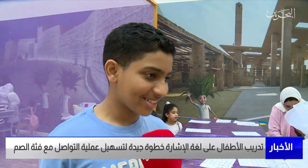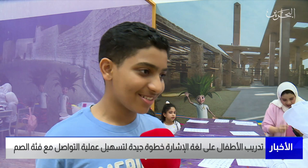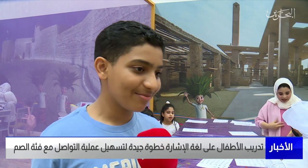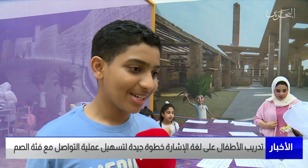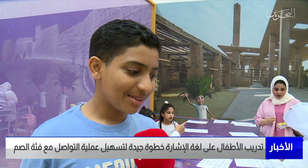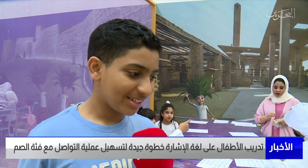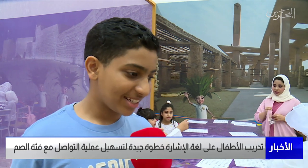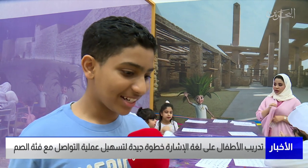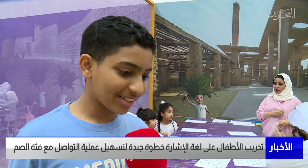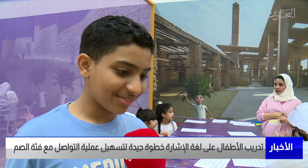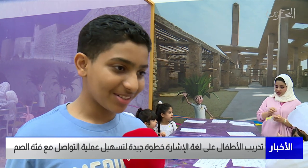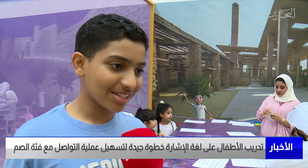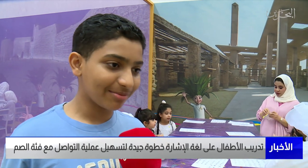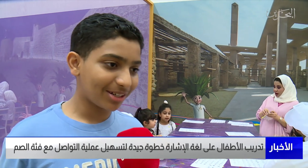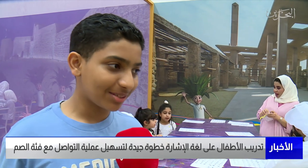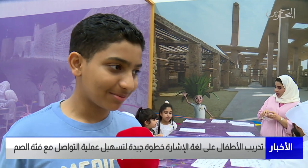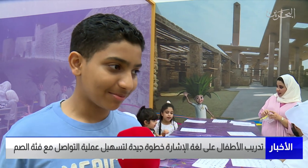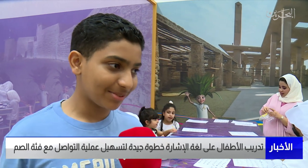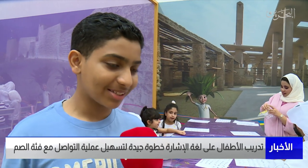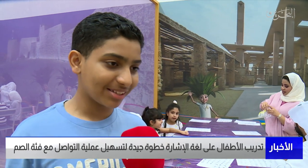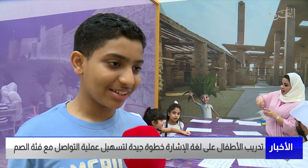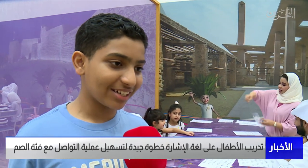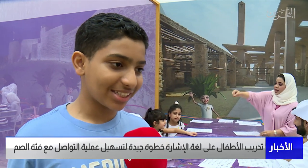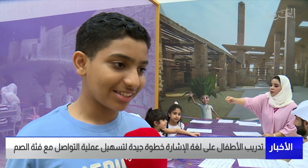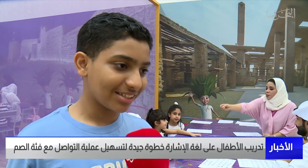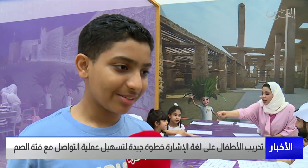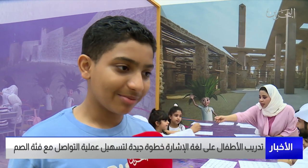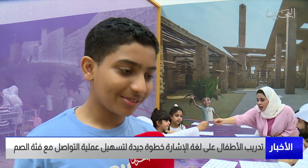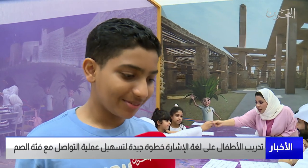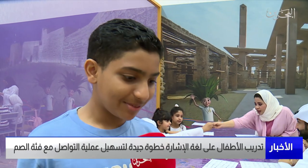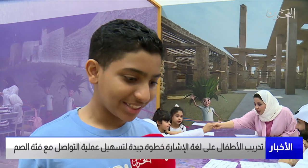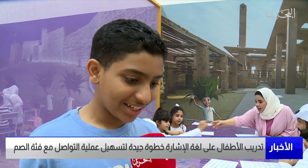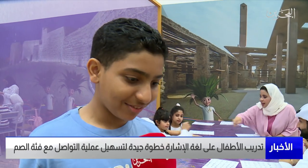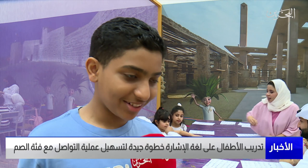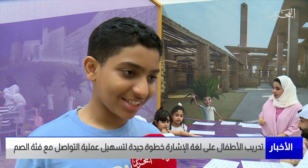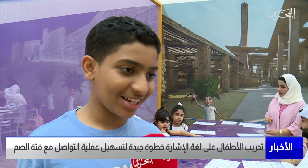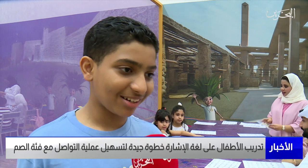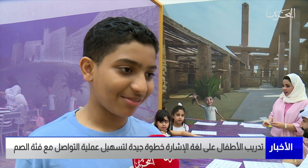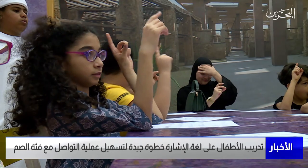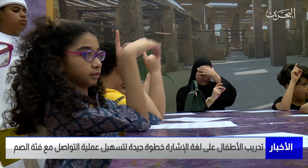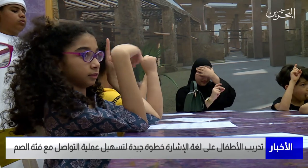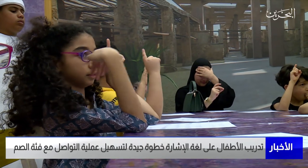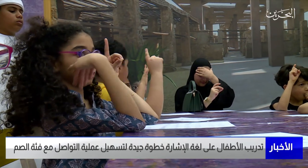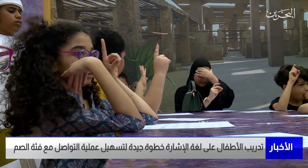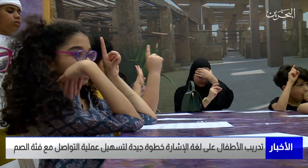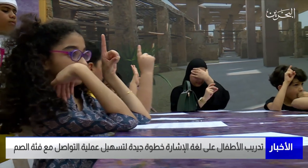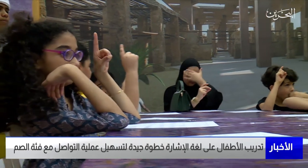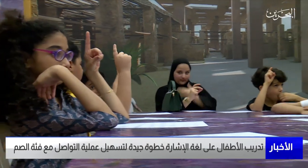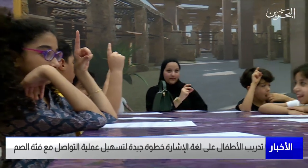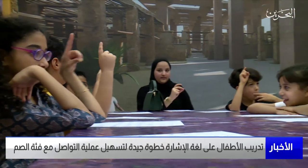صم نقدر نتواصل معه بلغته مو ما نعرف نتصرف. هذه المبادرة